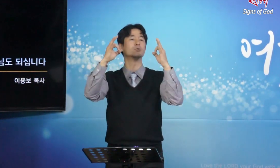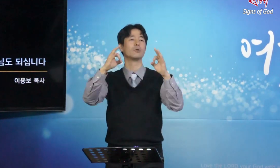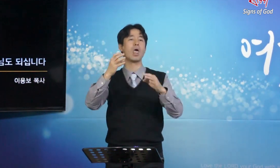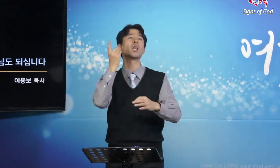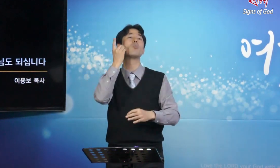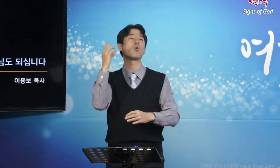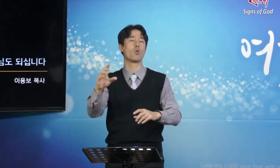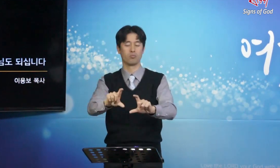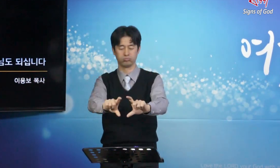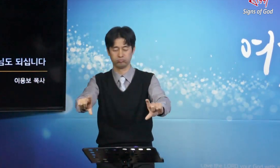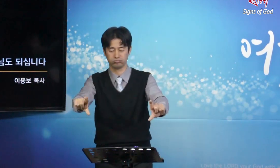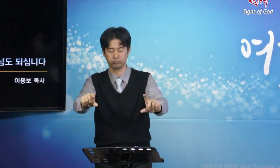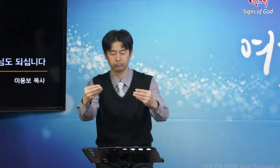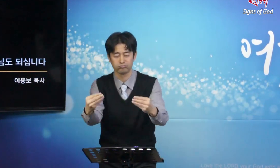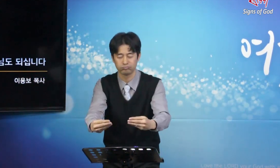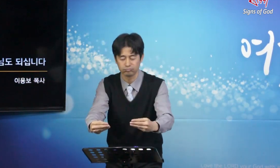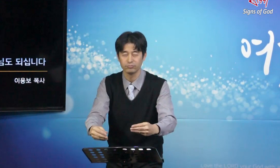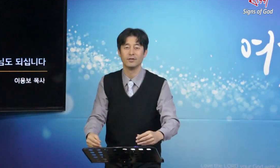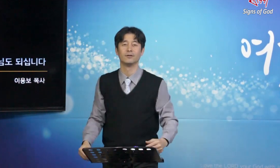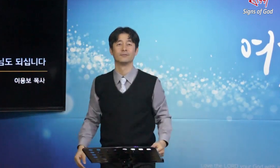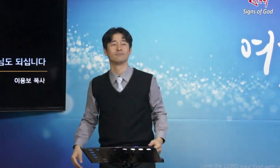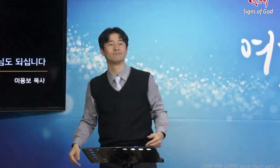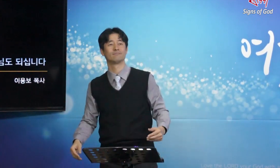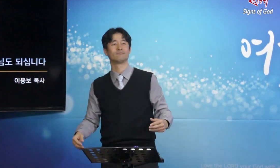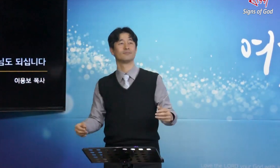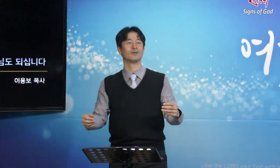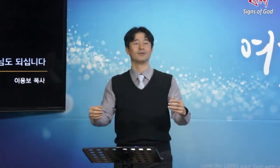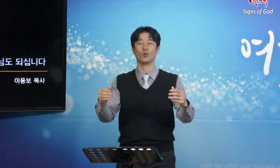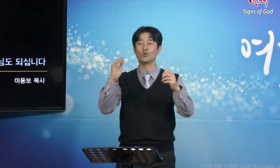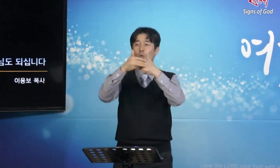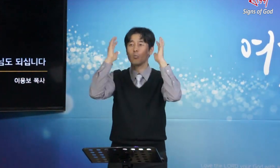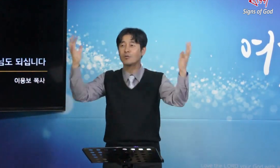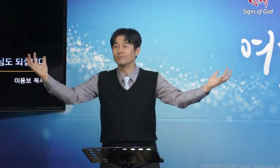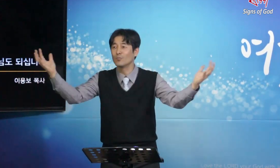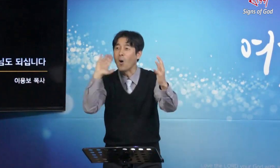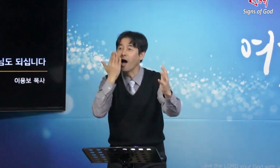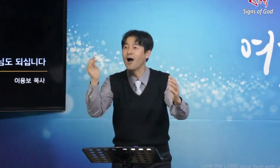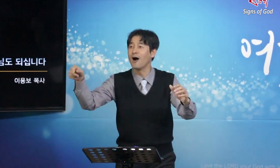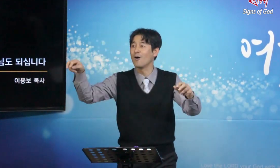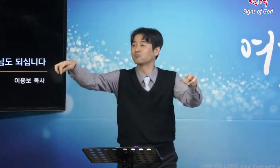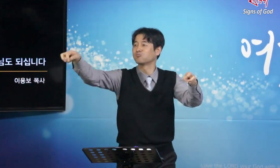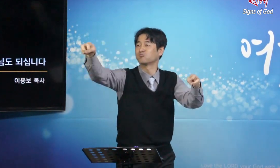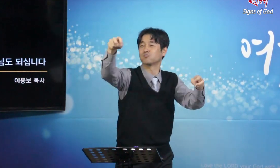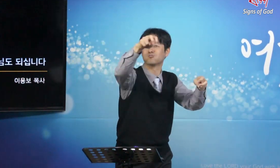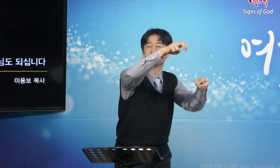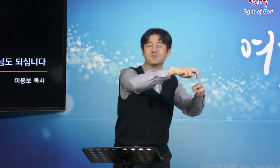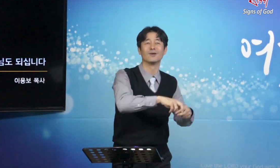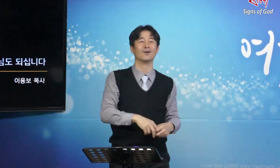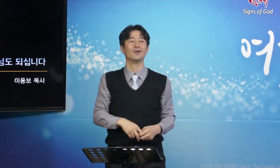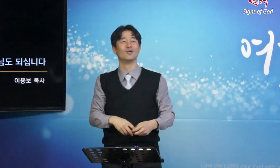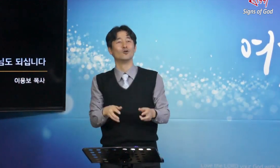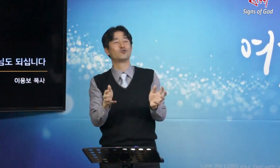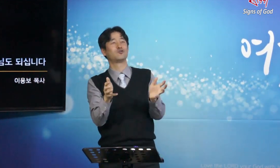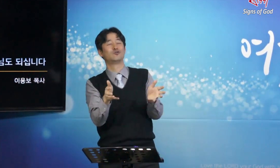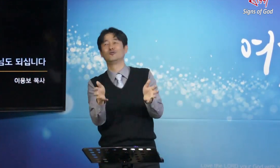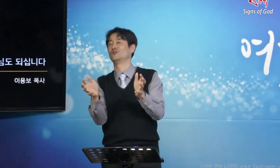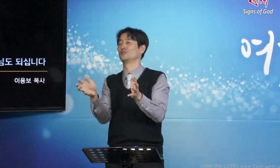페이스북을 통해서 핸드폰으로 그 성경 공부를 같이 한다는 것이죠. 여기들이